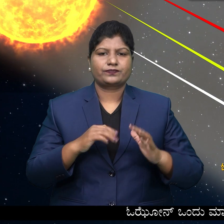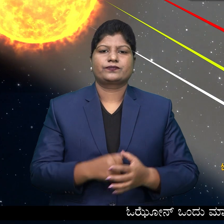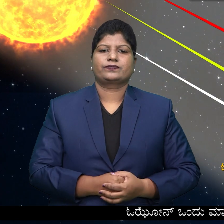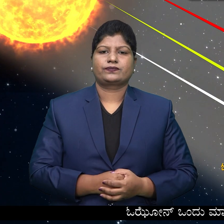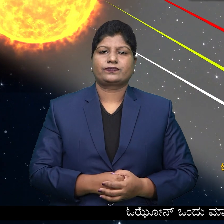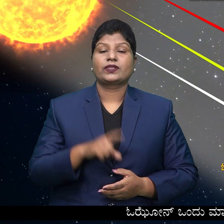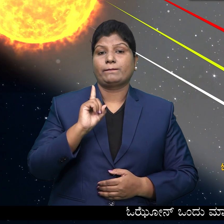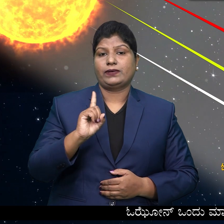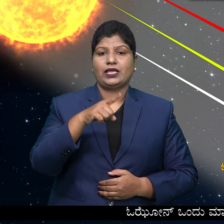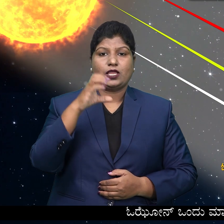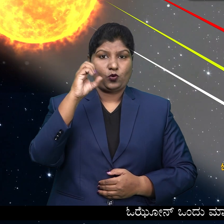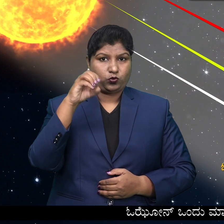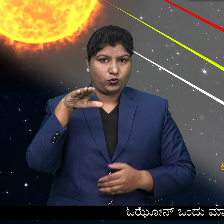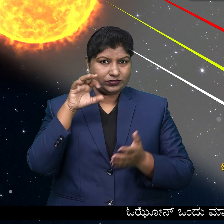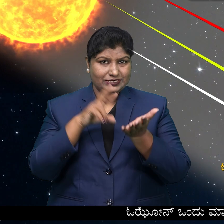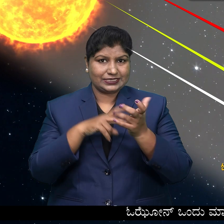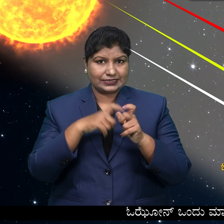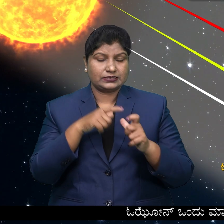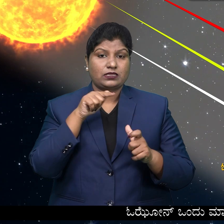ಓಝೋನ್ ಒಂದು ಮಾರಣಾಂತಿಕ ವಿಷಕಾರಿ ವಸ್ತುವಾಗಿದೆ.